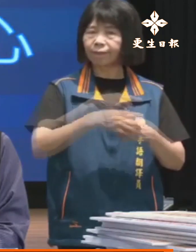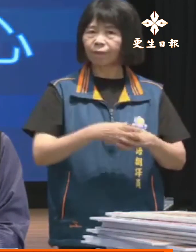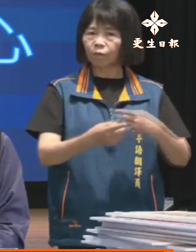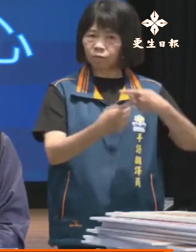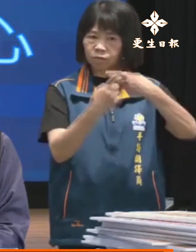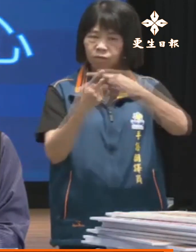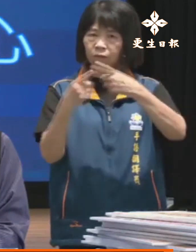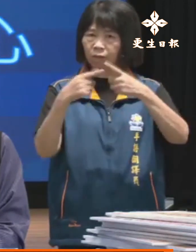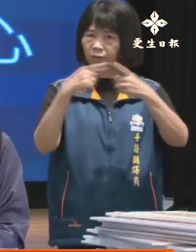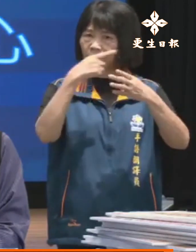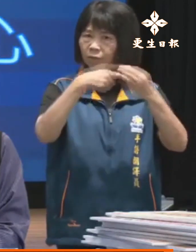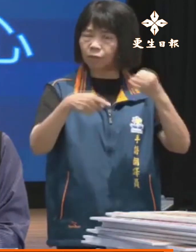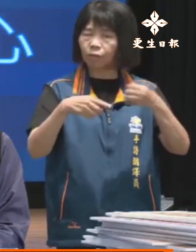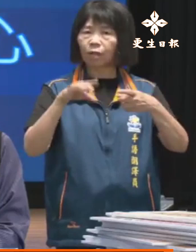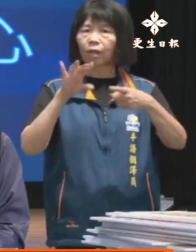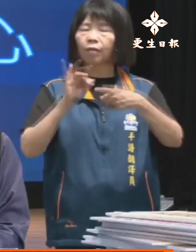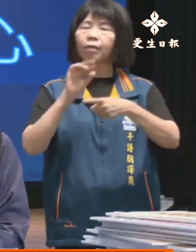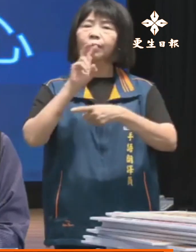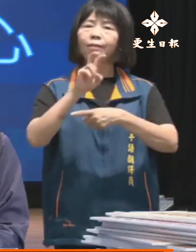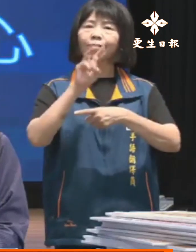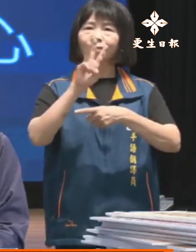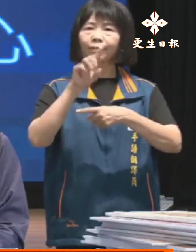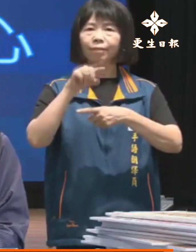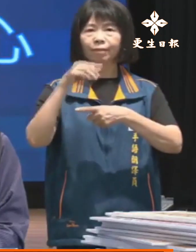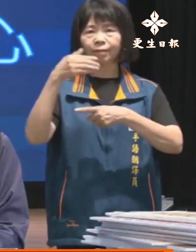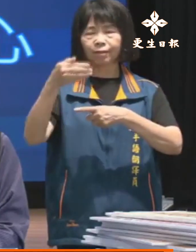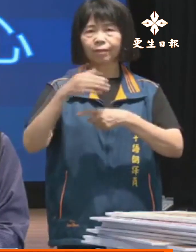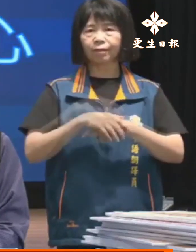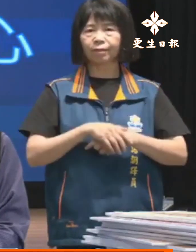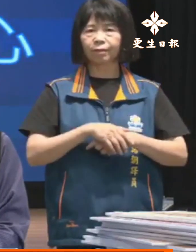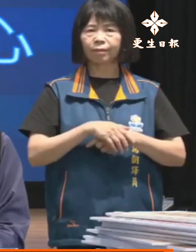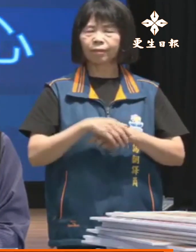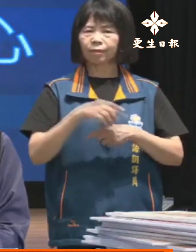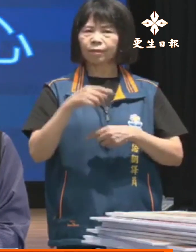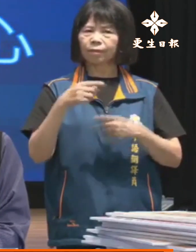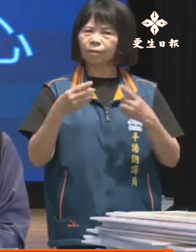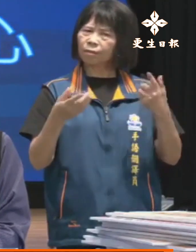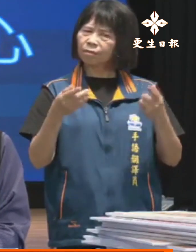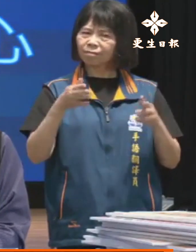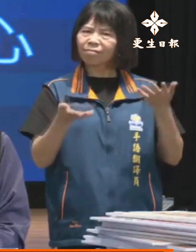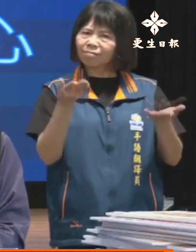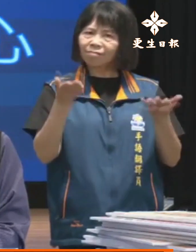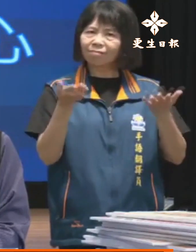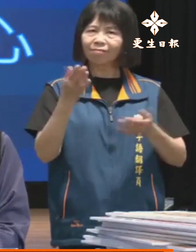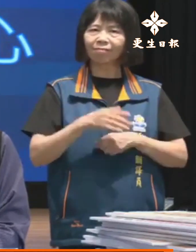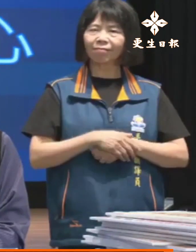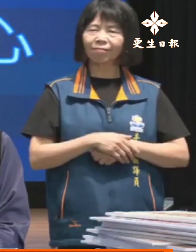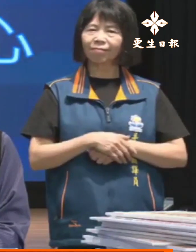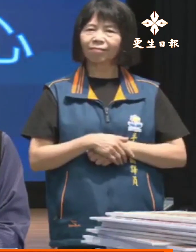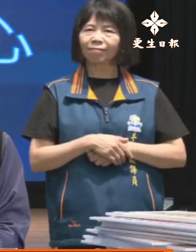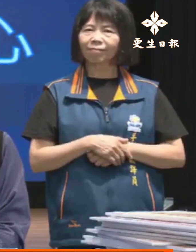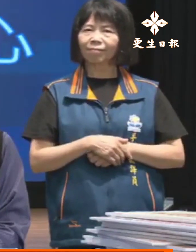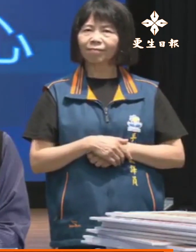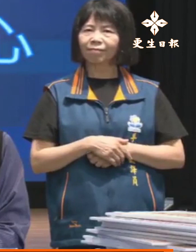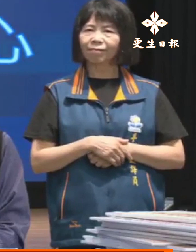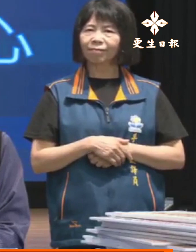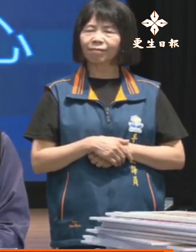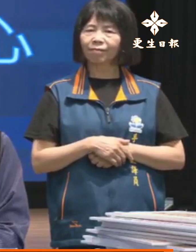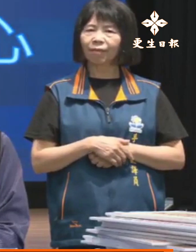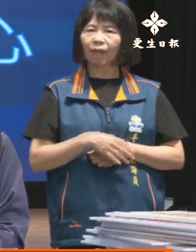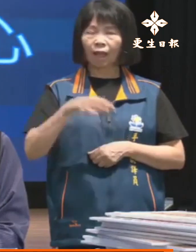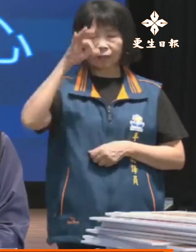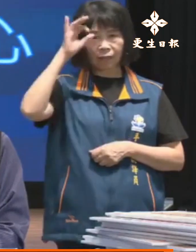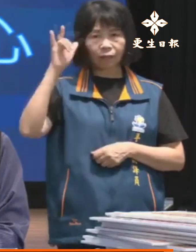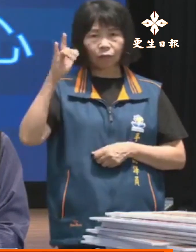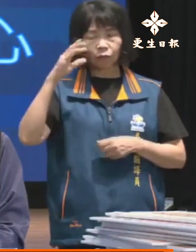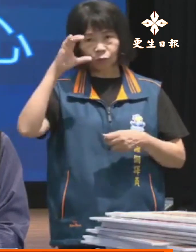例刚好是相近的，好相近的。那看守所他第一个个案是我们的外面的工作人员带进去的哈，